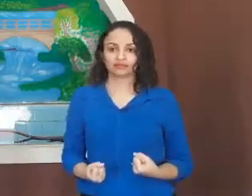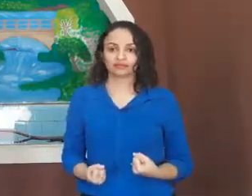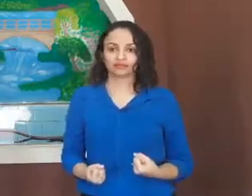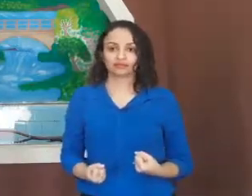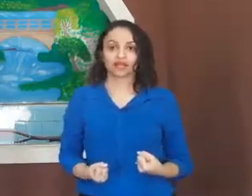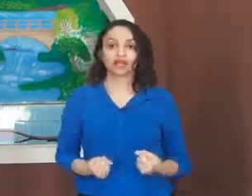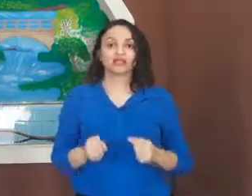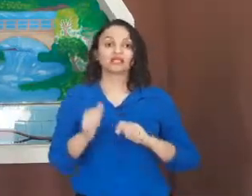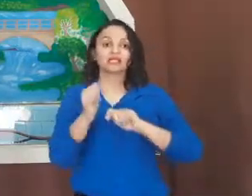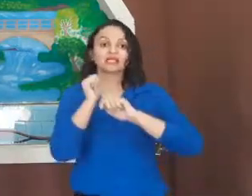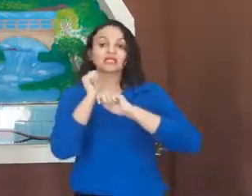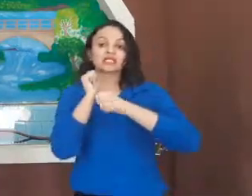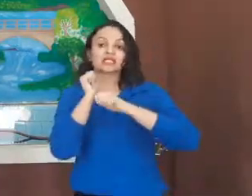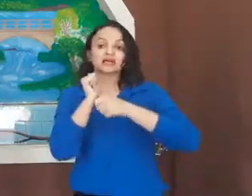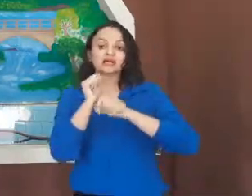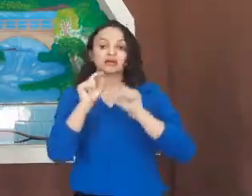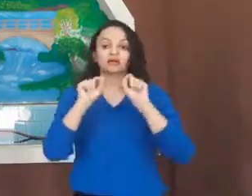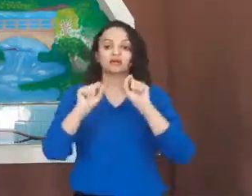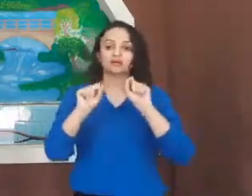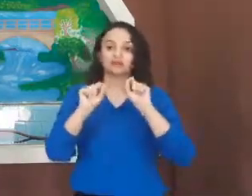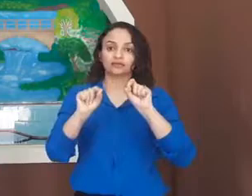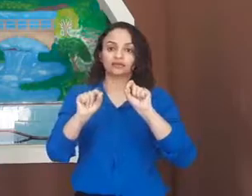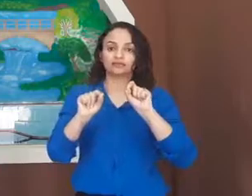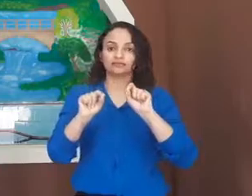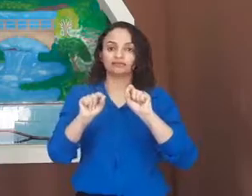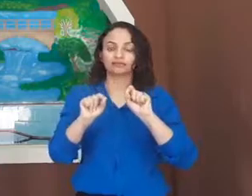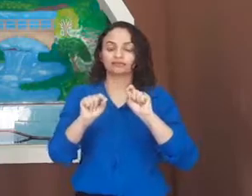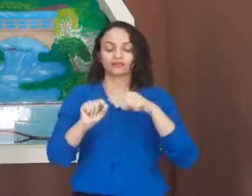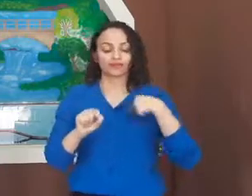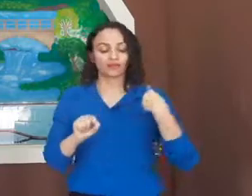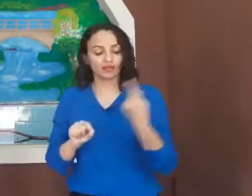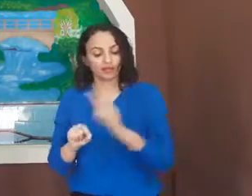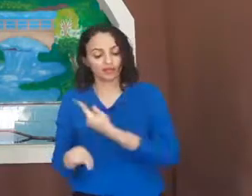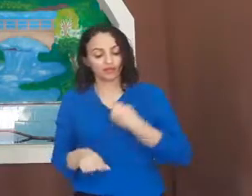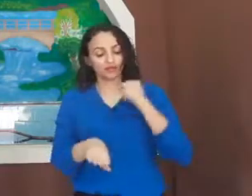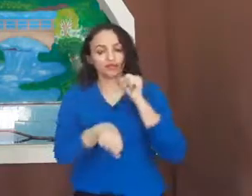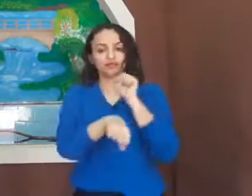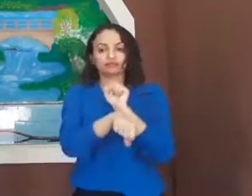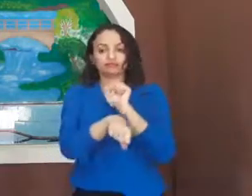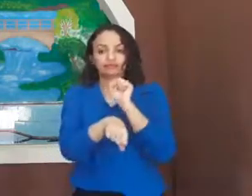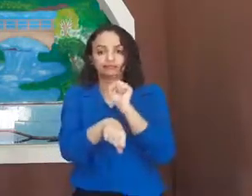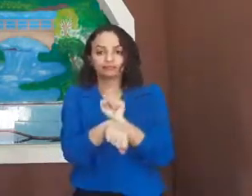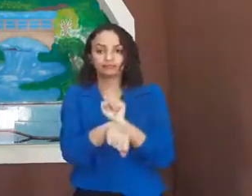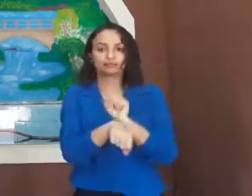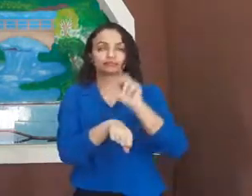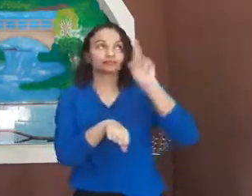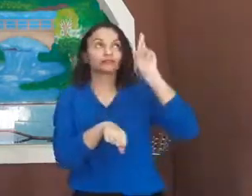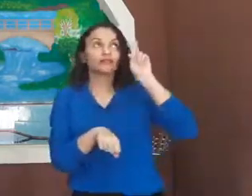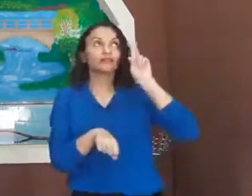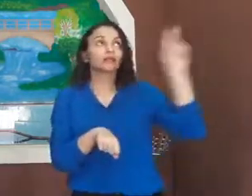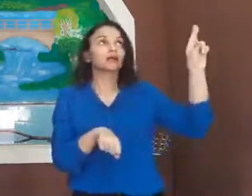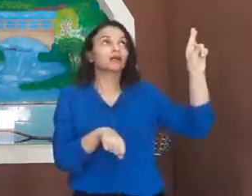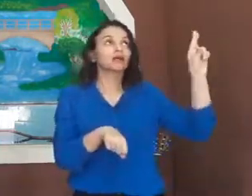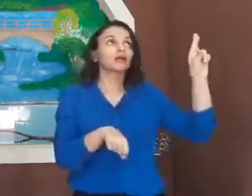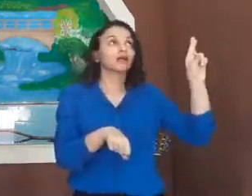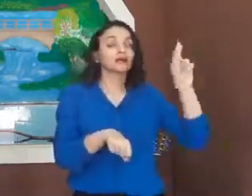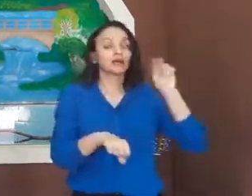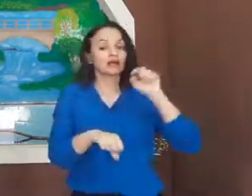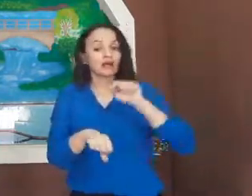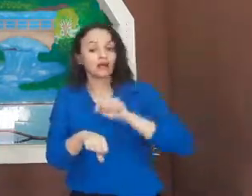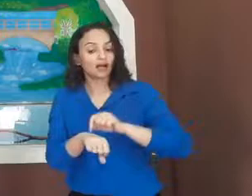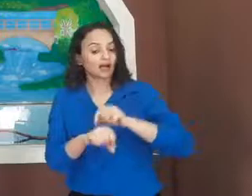grande segredo deste texto é esperar no Senhor. Para quando acontecer, mas os